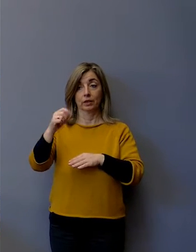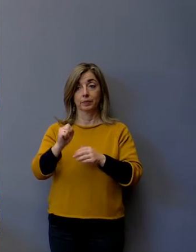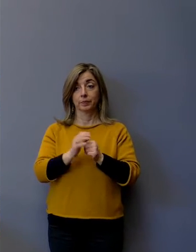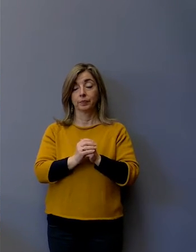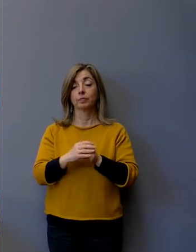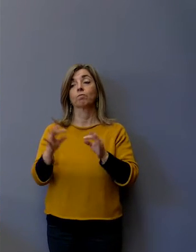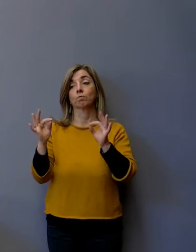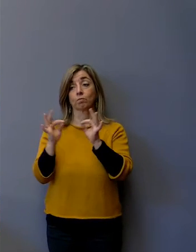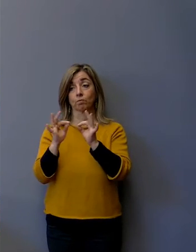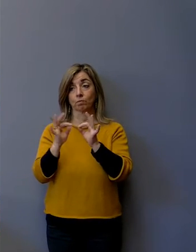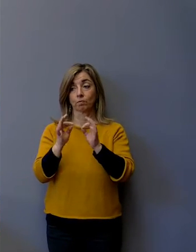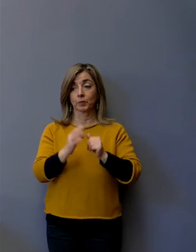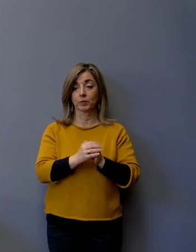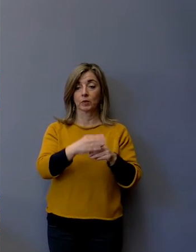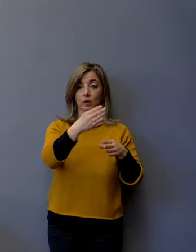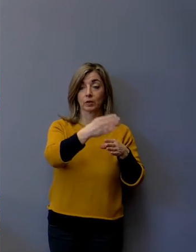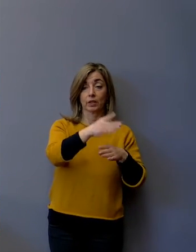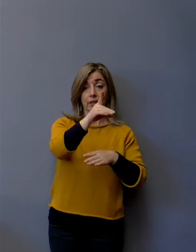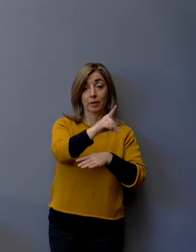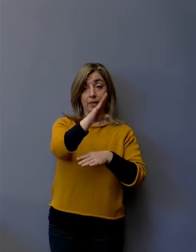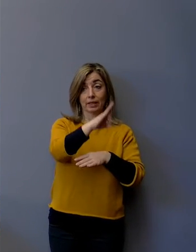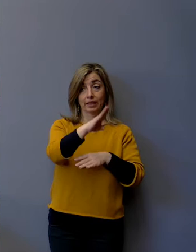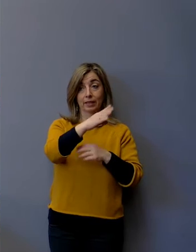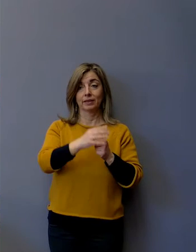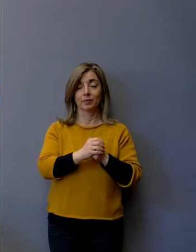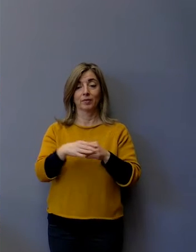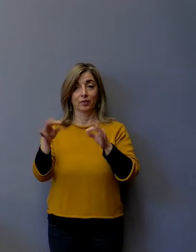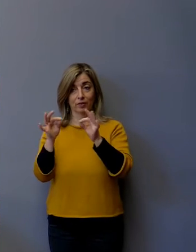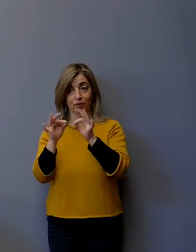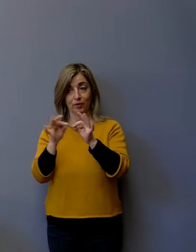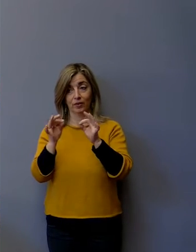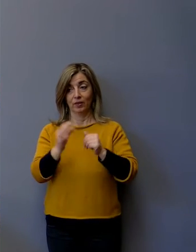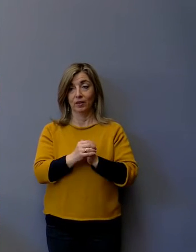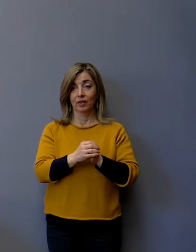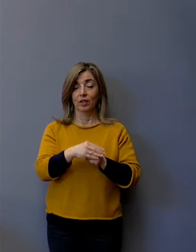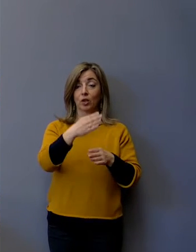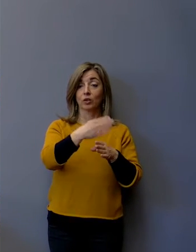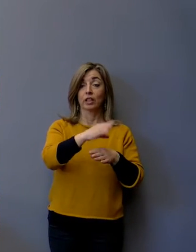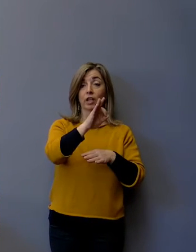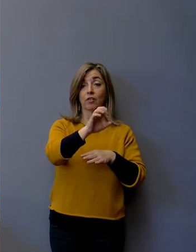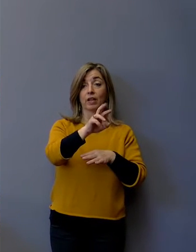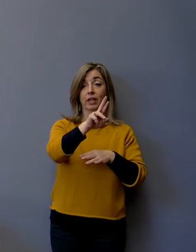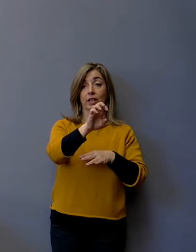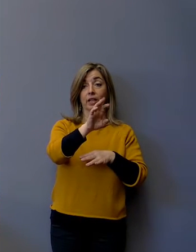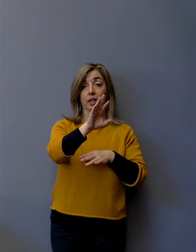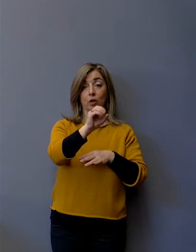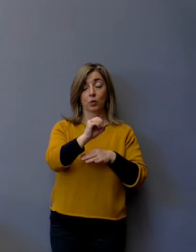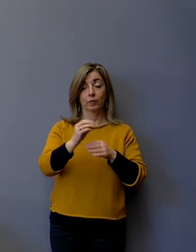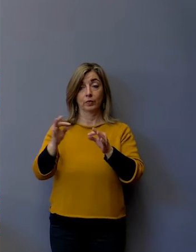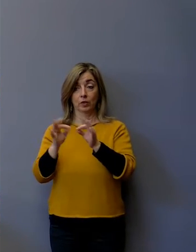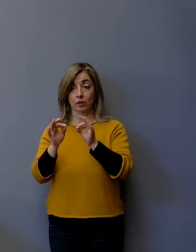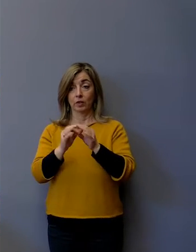favorevole consigliere de benedictis non è consigliere ferrero onorevole